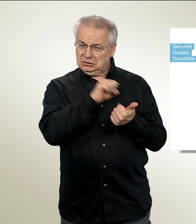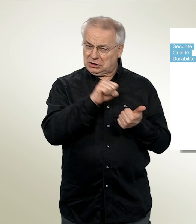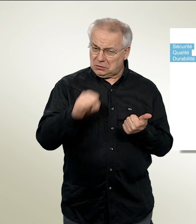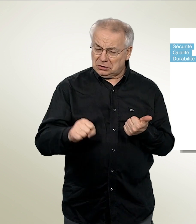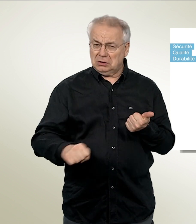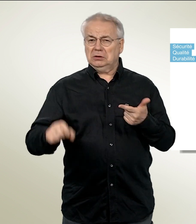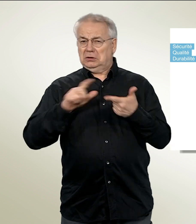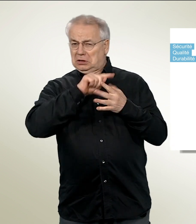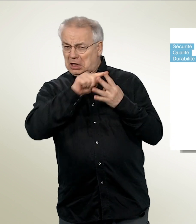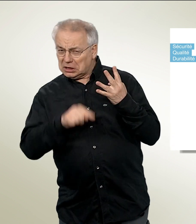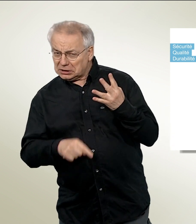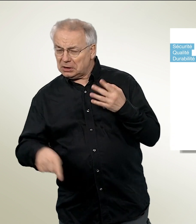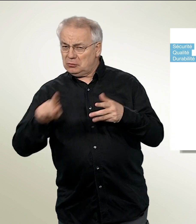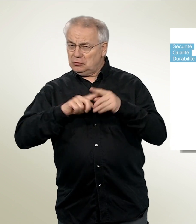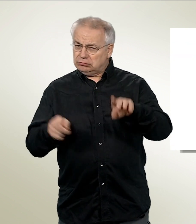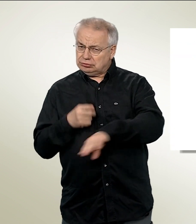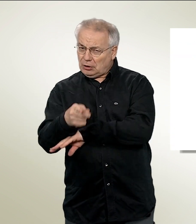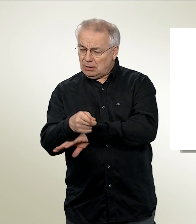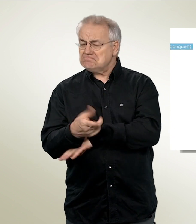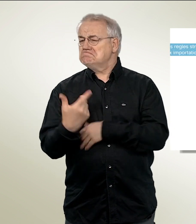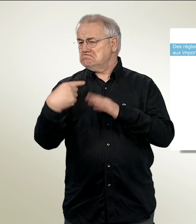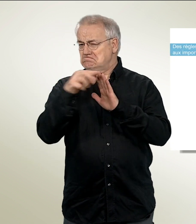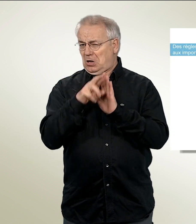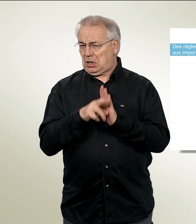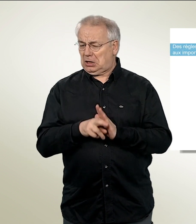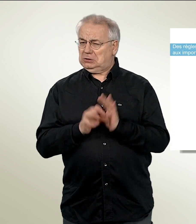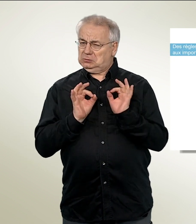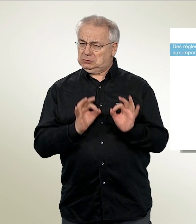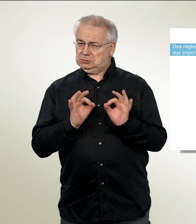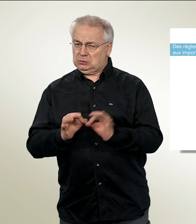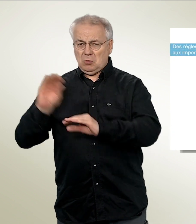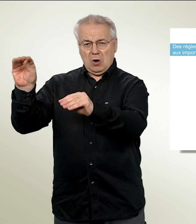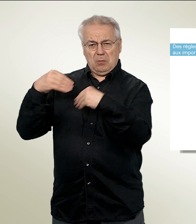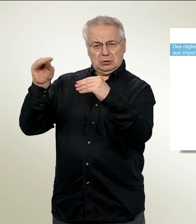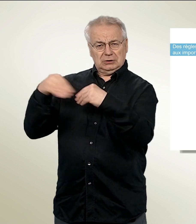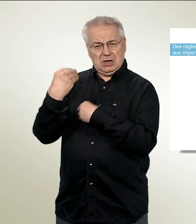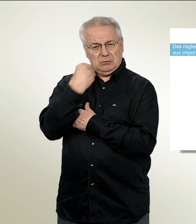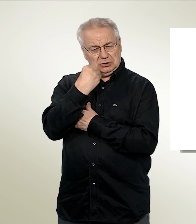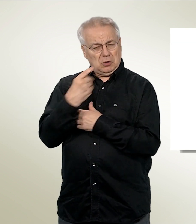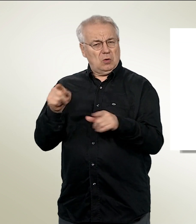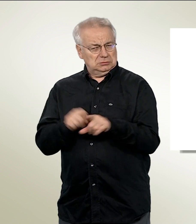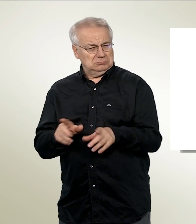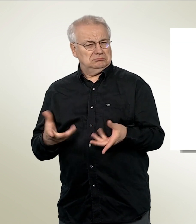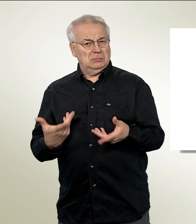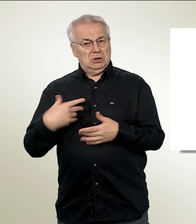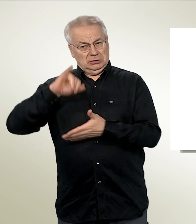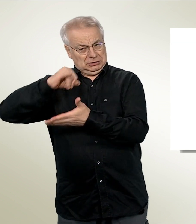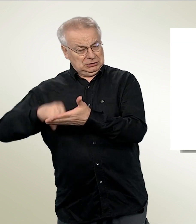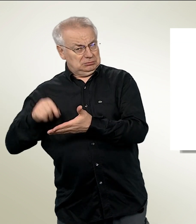la qualité et la durabilité. Des règles strictes s'appliquent aux importations de denrées alimentaires. Les auteurs de l'initiative pour des